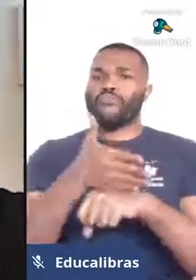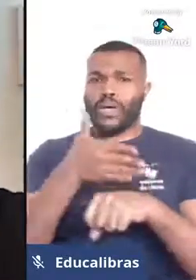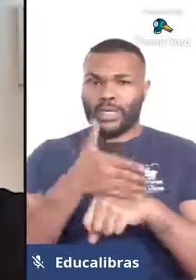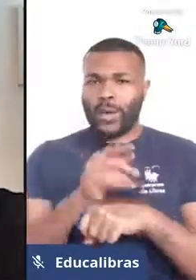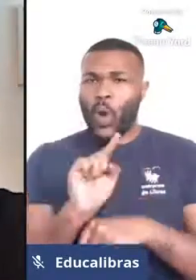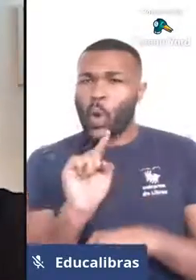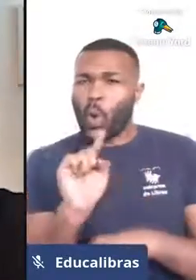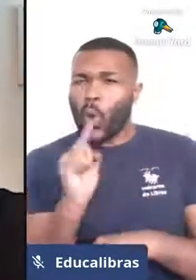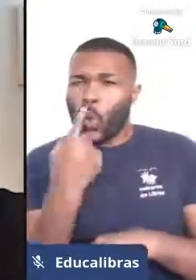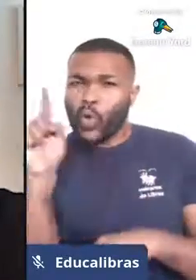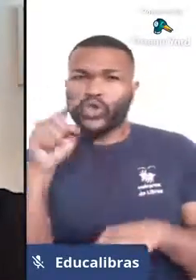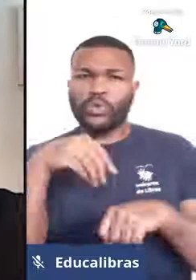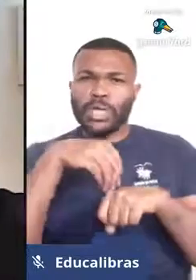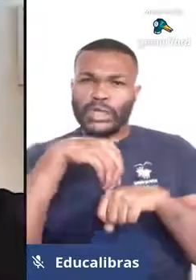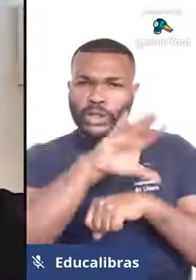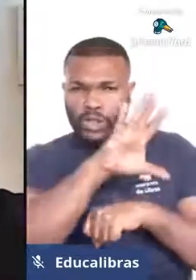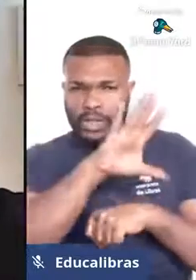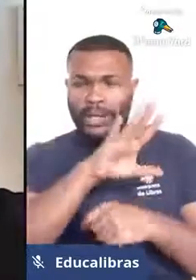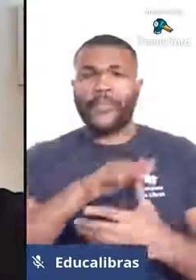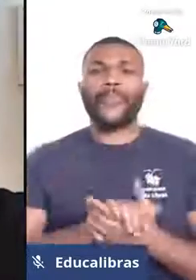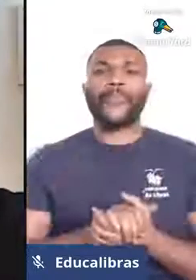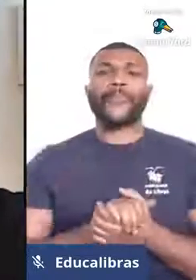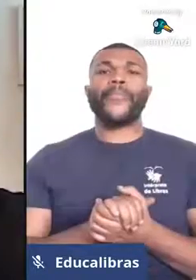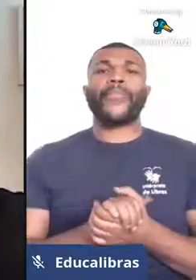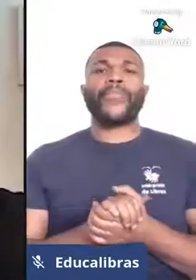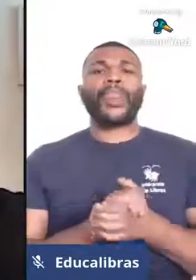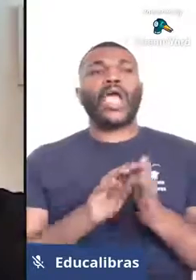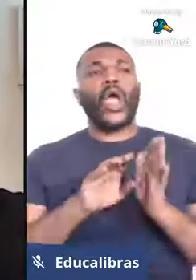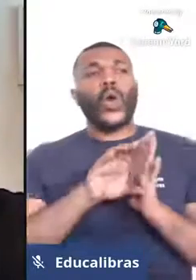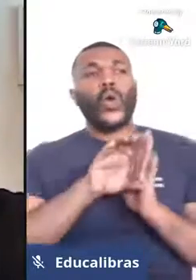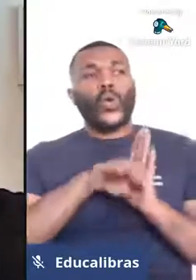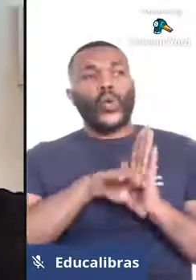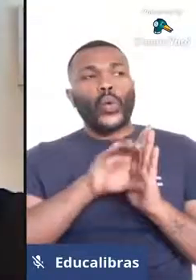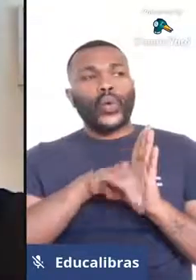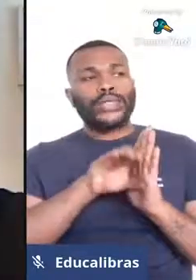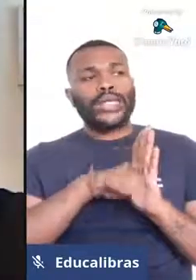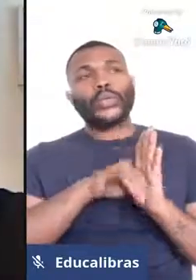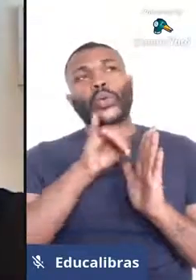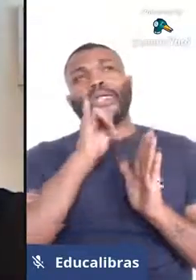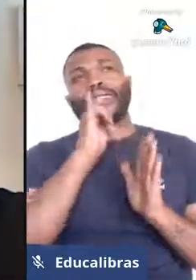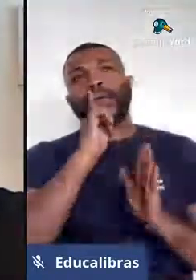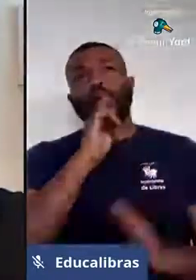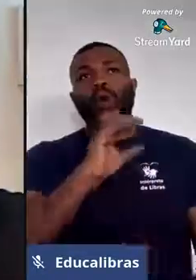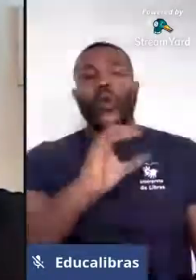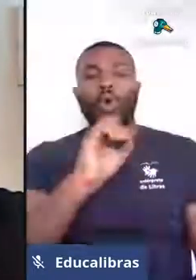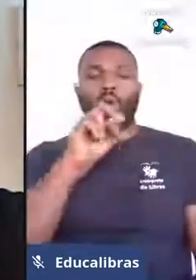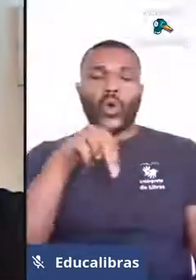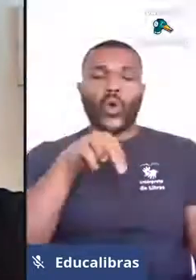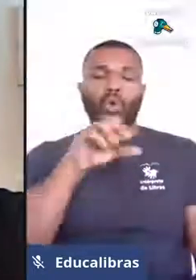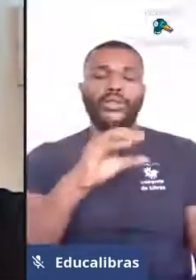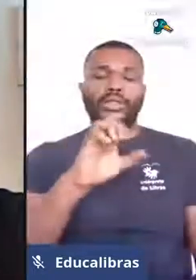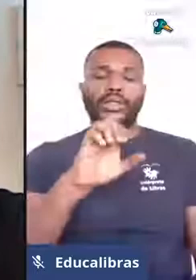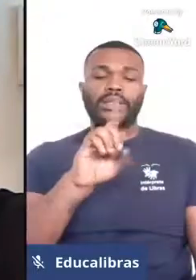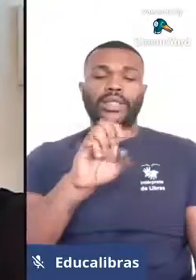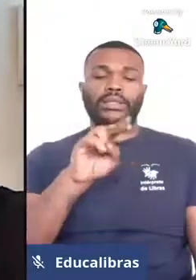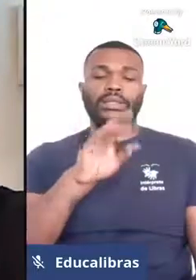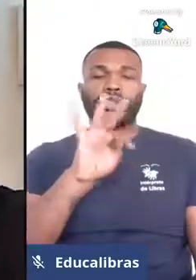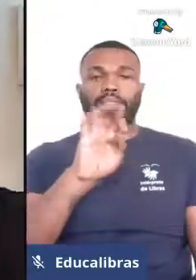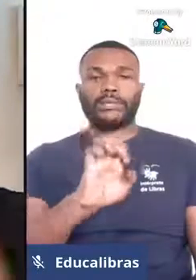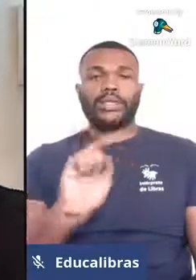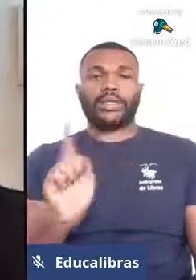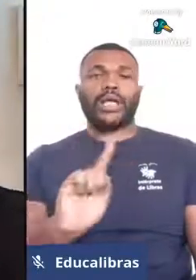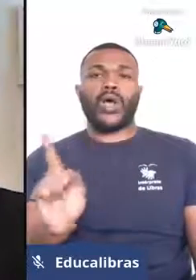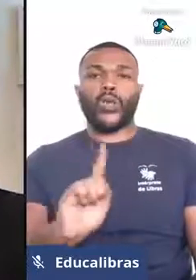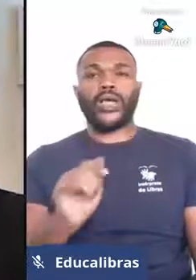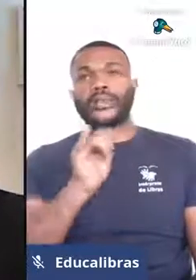é esse conceito do British Council de não ser condescendente. Isso é vil. Você ir a